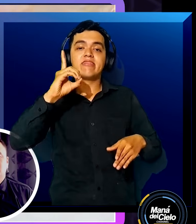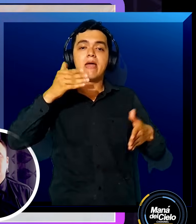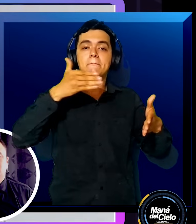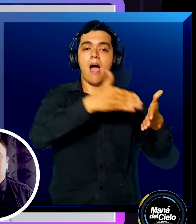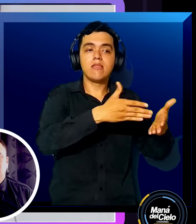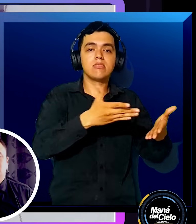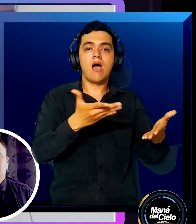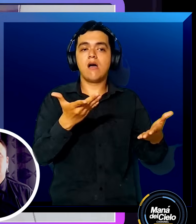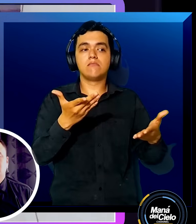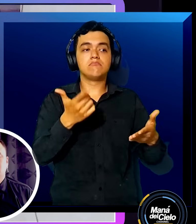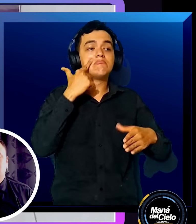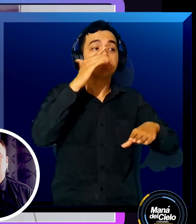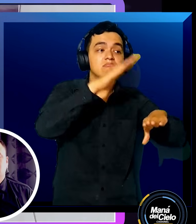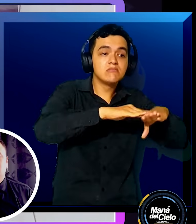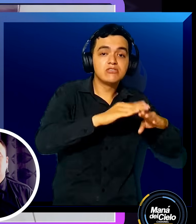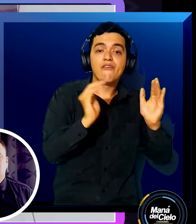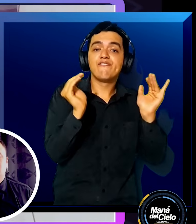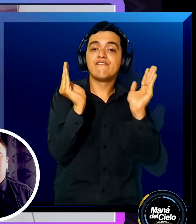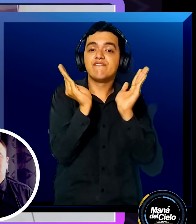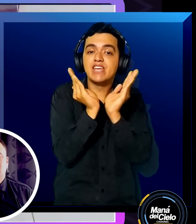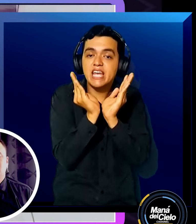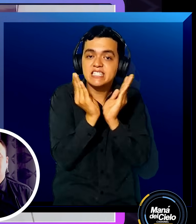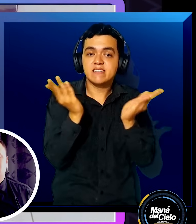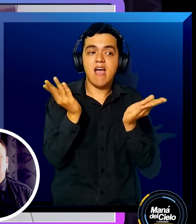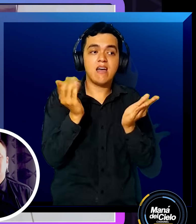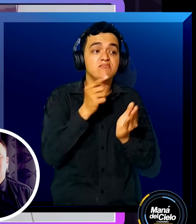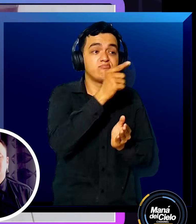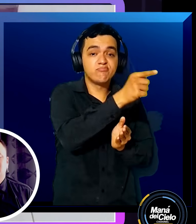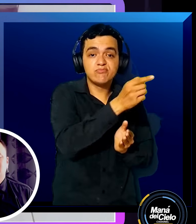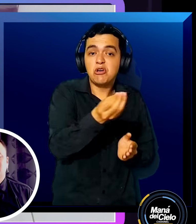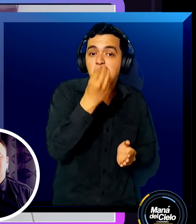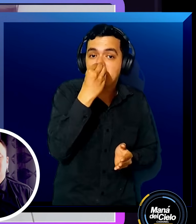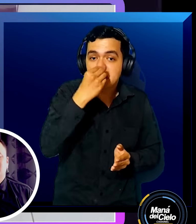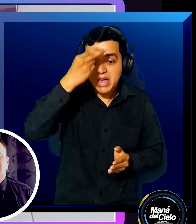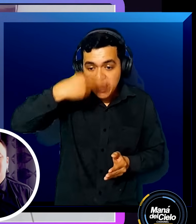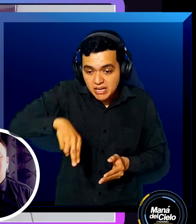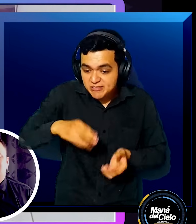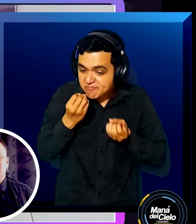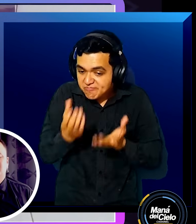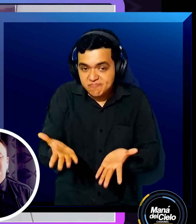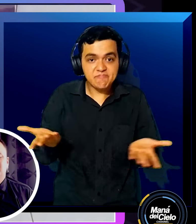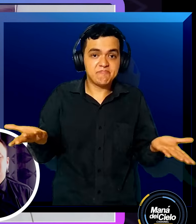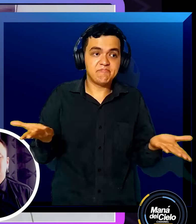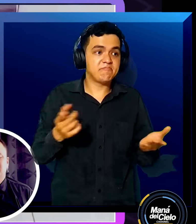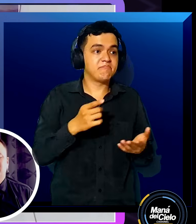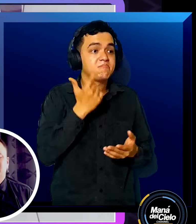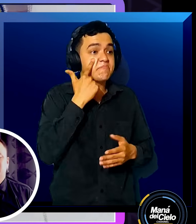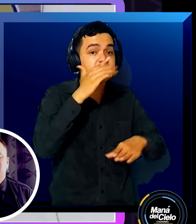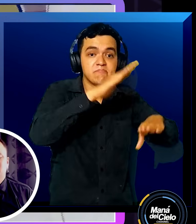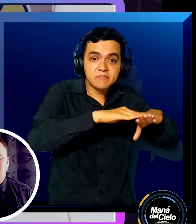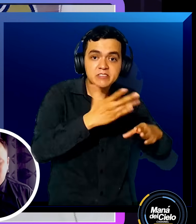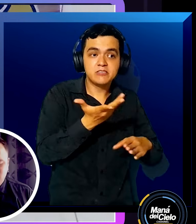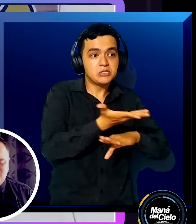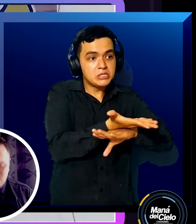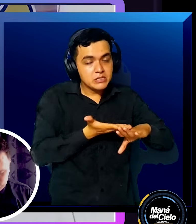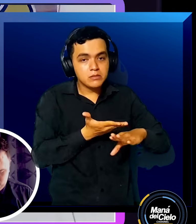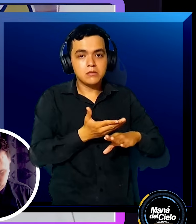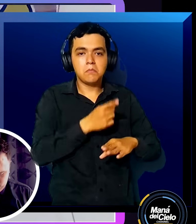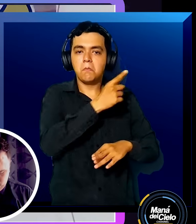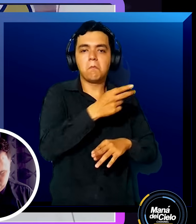es creer en Dios y otra cosa es creerle a. Y encontramos muchos cristianos que no le están creyendo